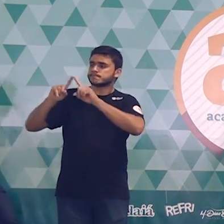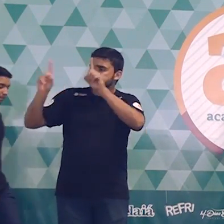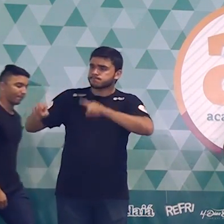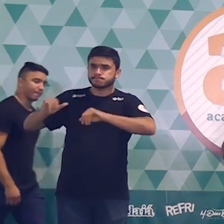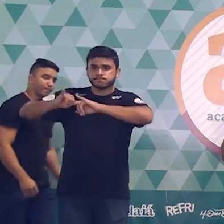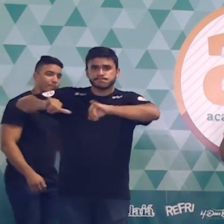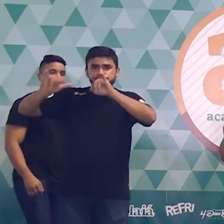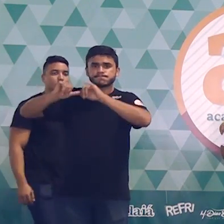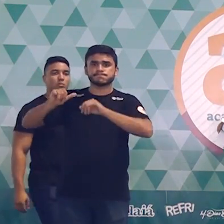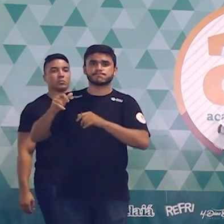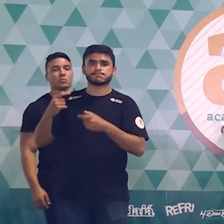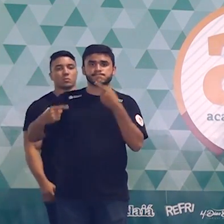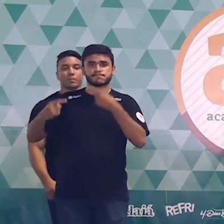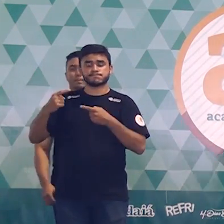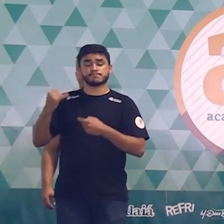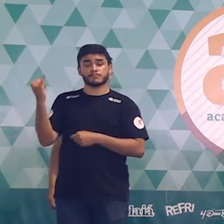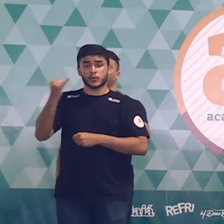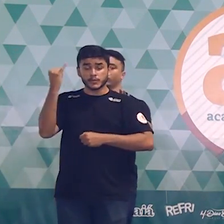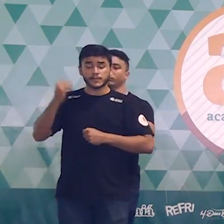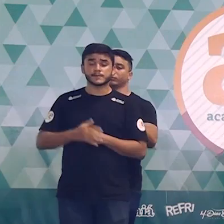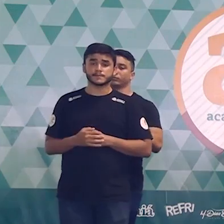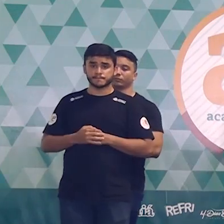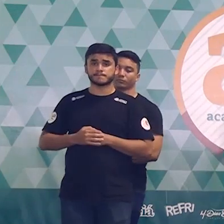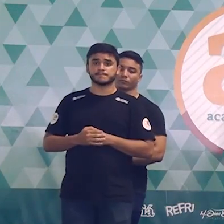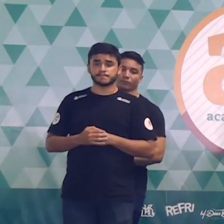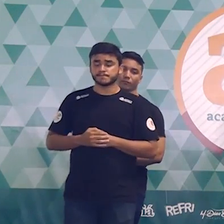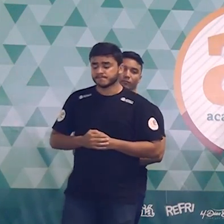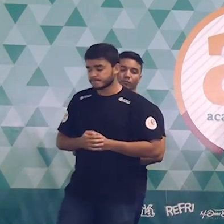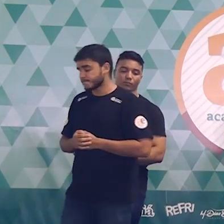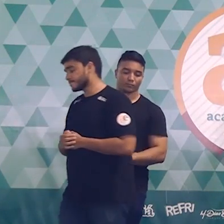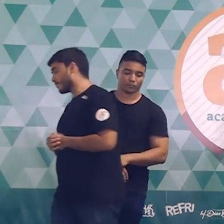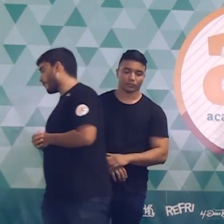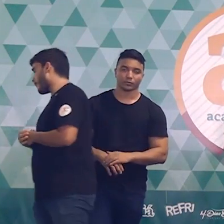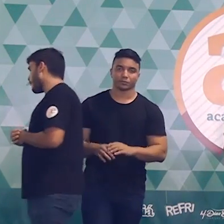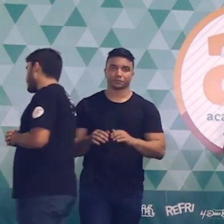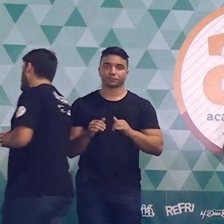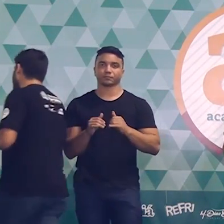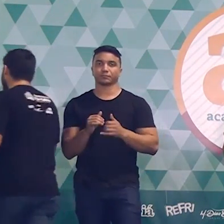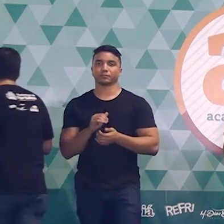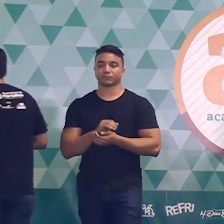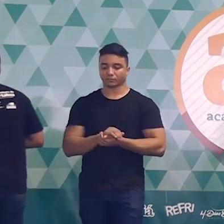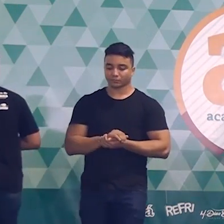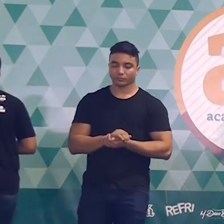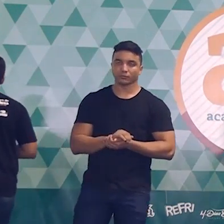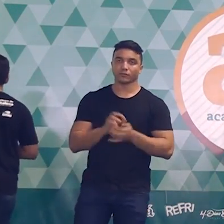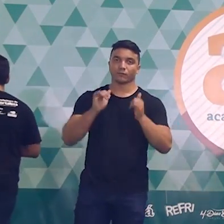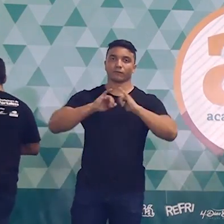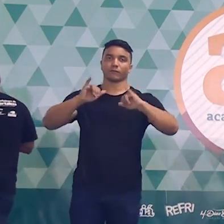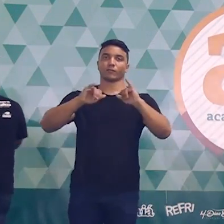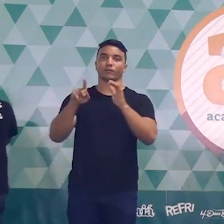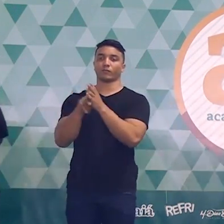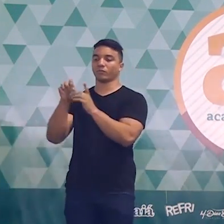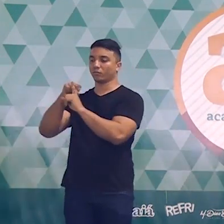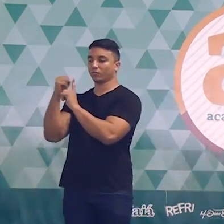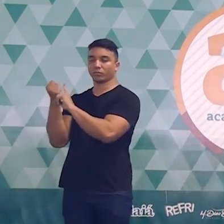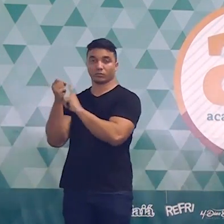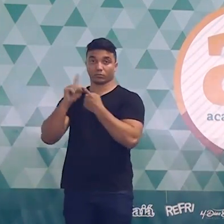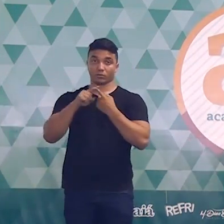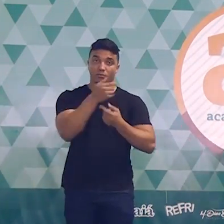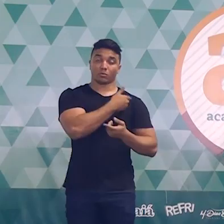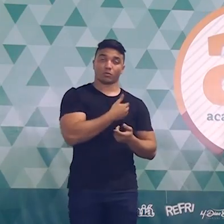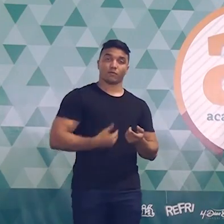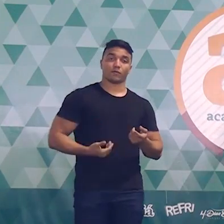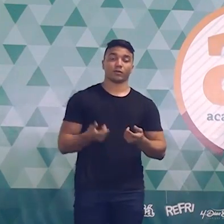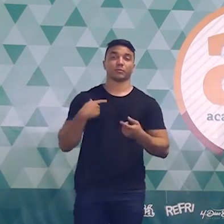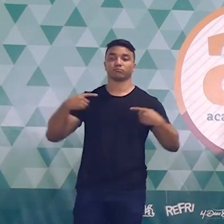valorizem, ok? Campanhas sociais, campanhas governamentais, divulgadas pelas redes sociais